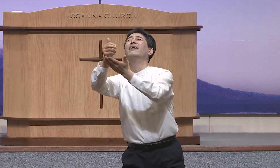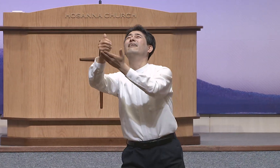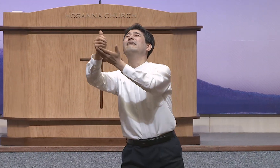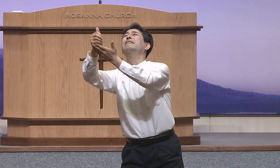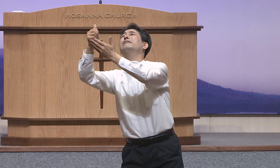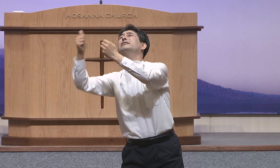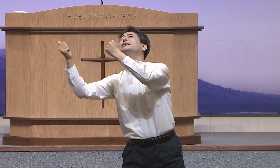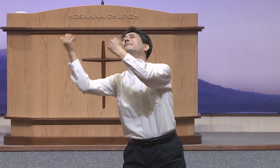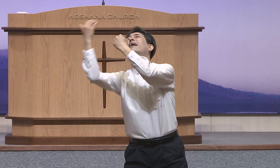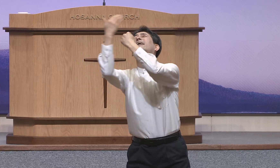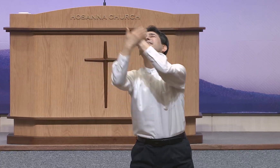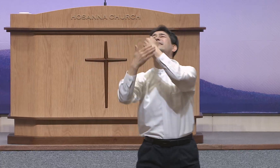주님의